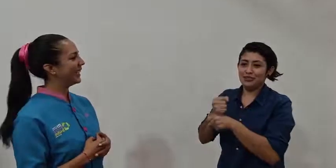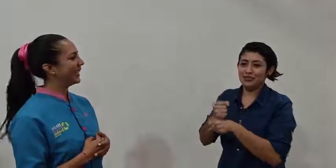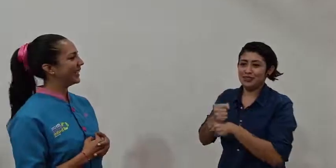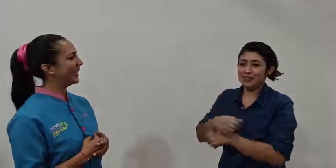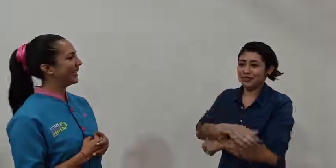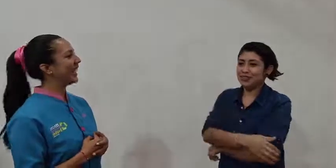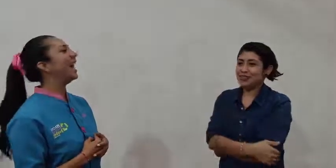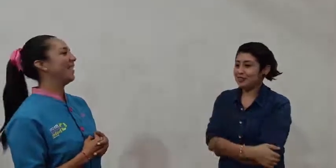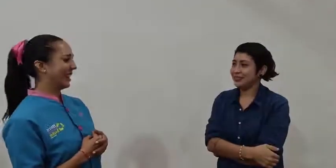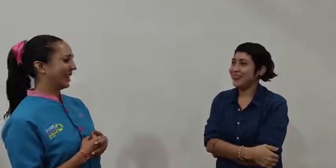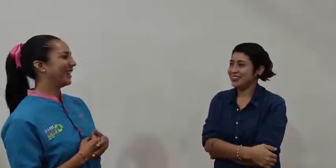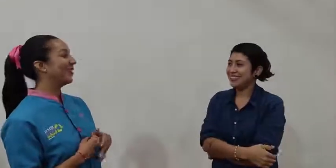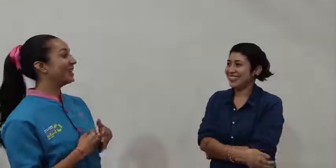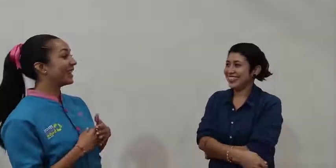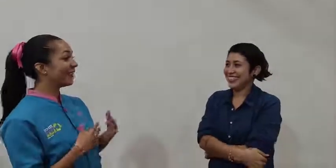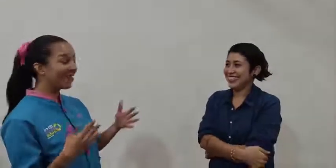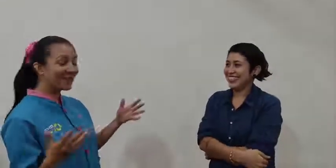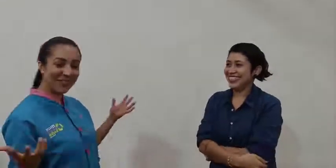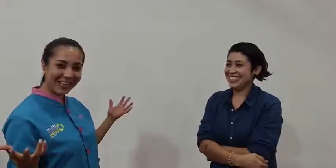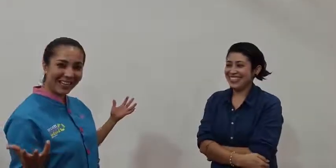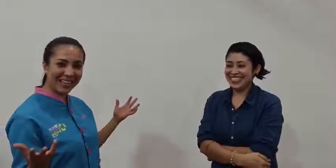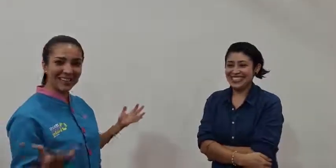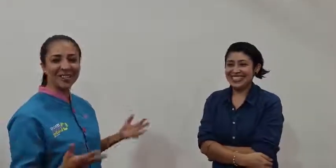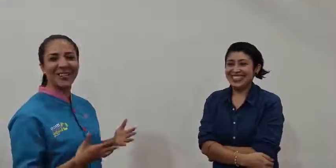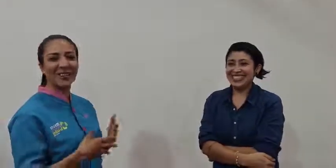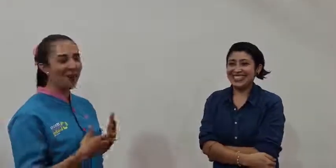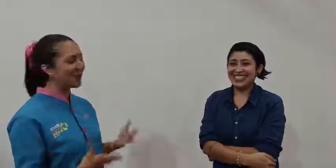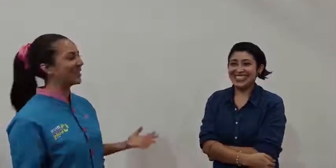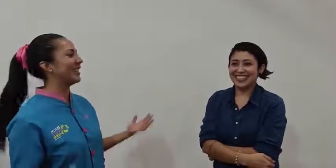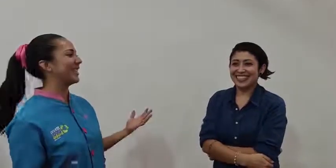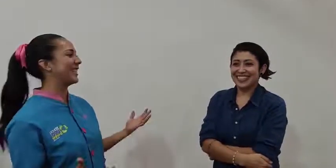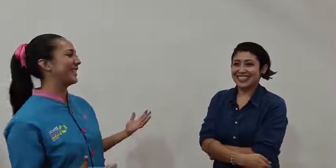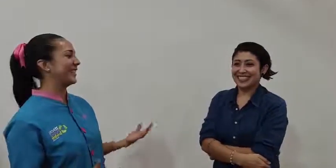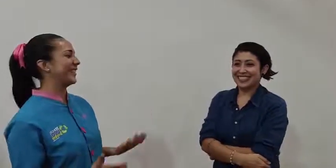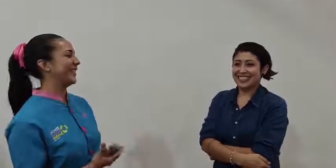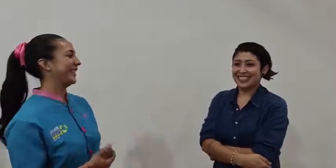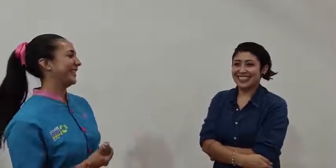Tengo 30 años. Ah, ok. Entonces, dentro de tus 30 años, ¿cómo es que te has sentido?